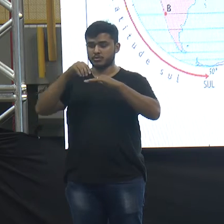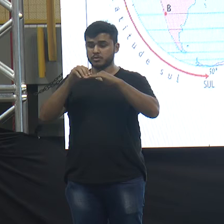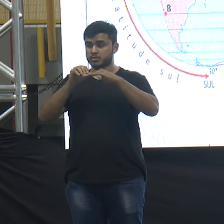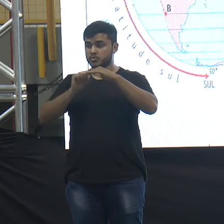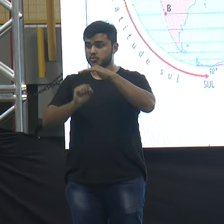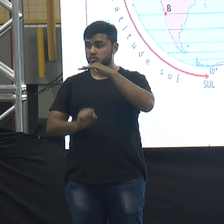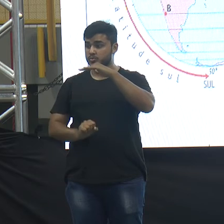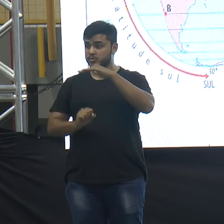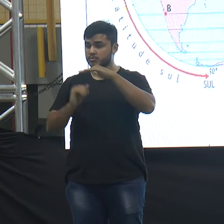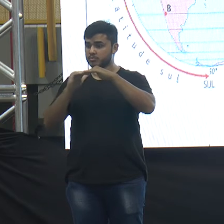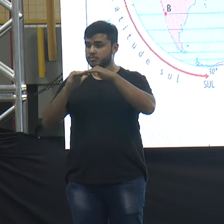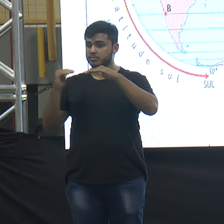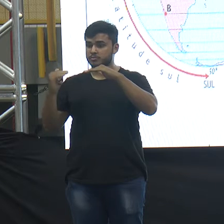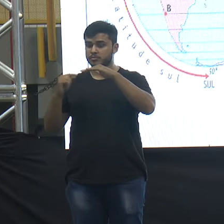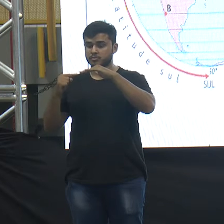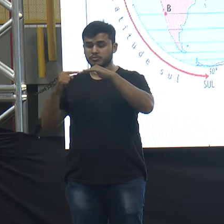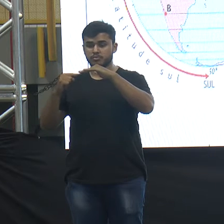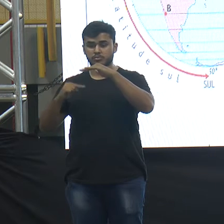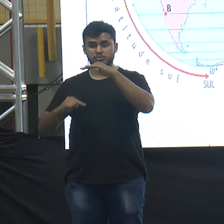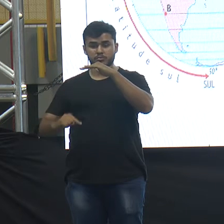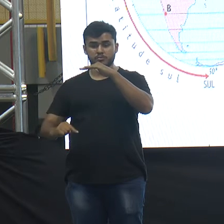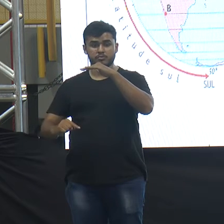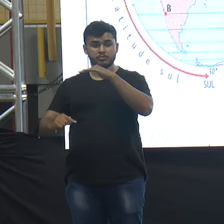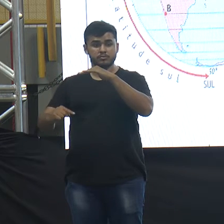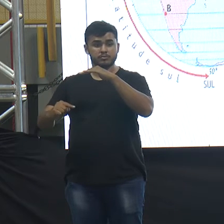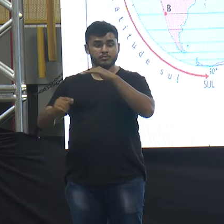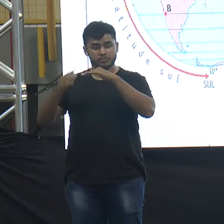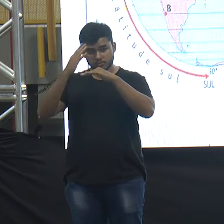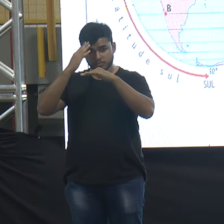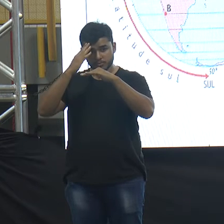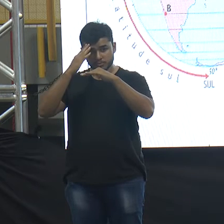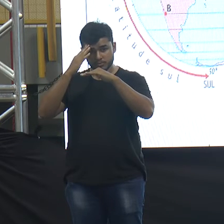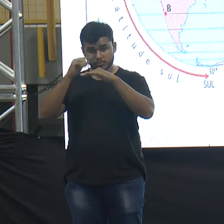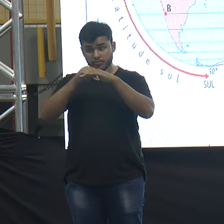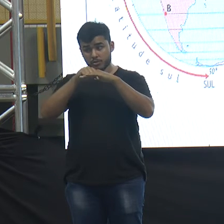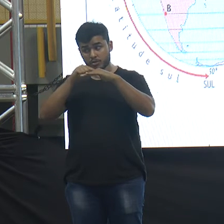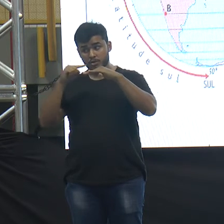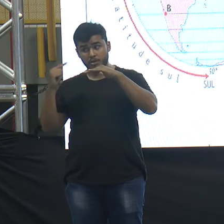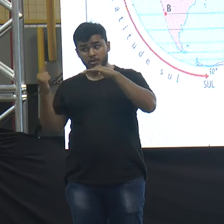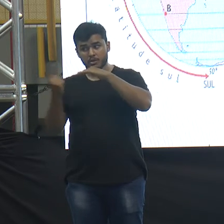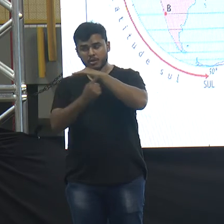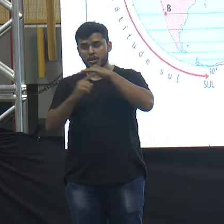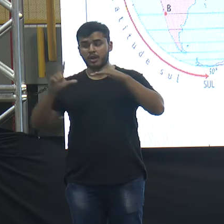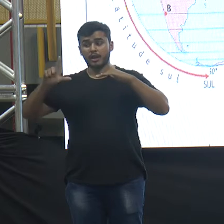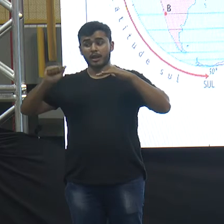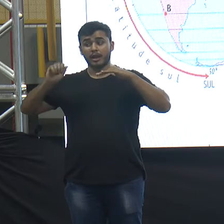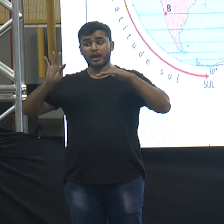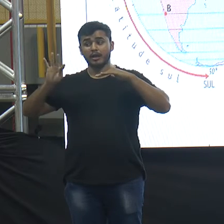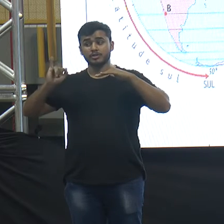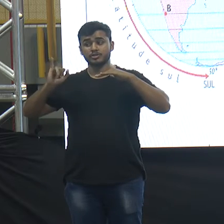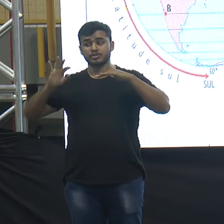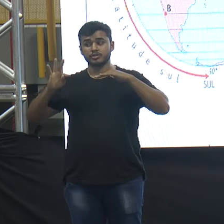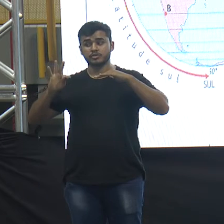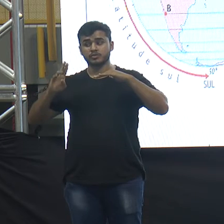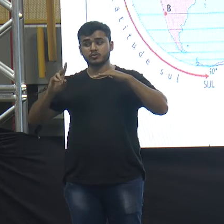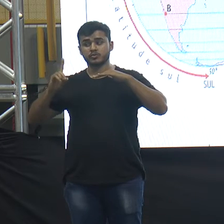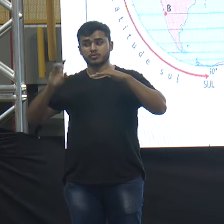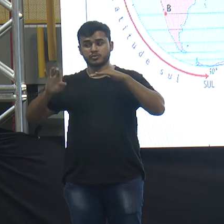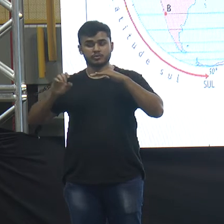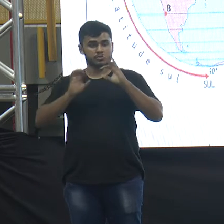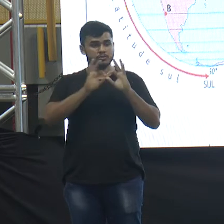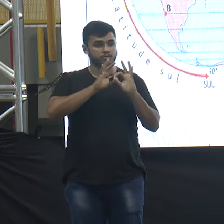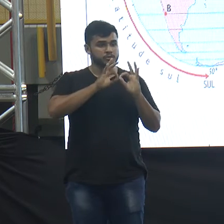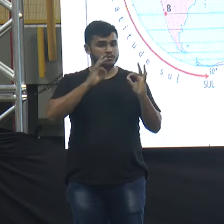Ponto. Aí a longitude, calma, a gente está ainda na latitude, tenha calma. Essas linhas não existem, não, são